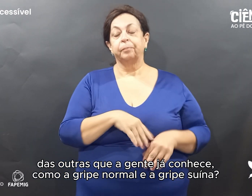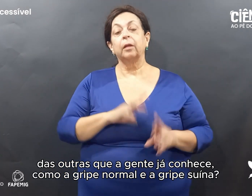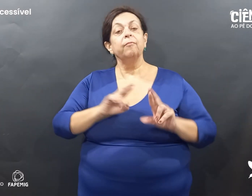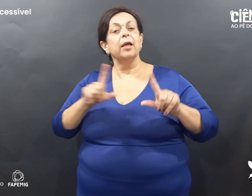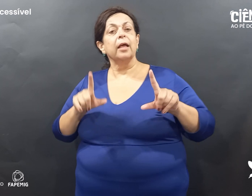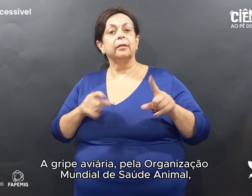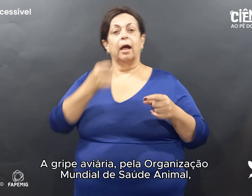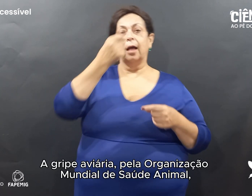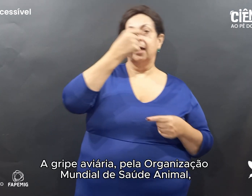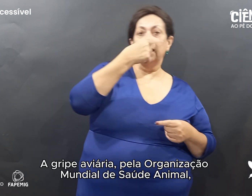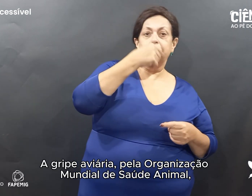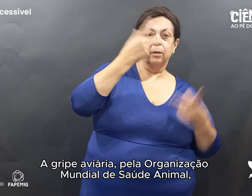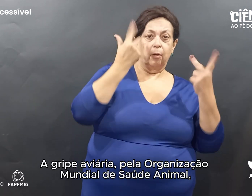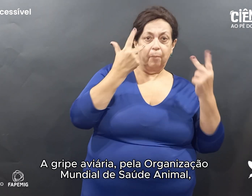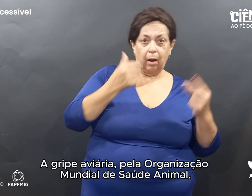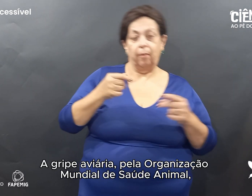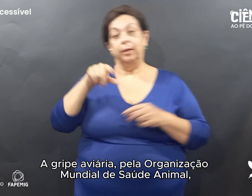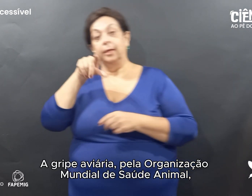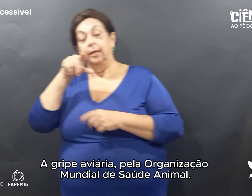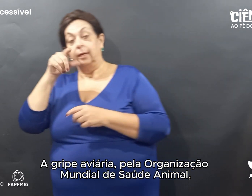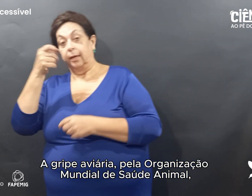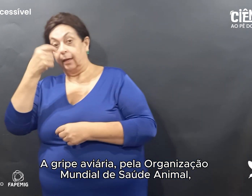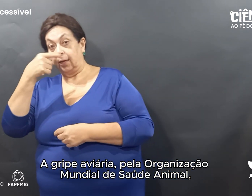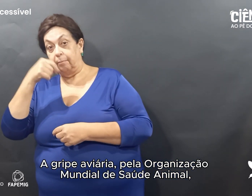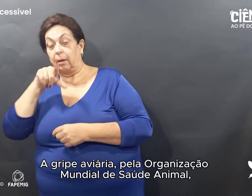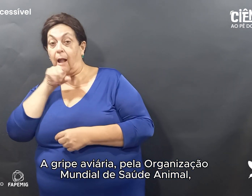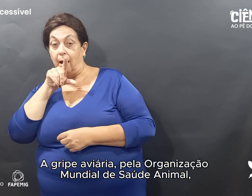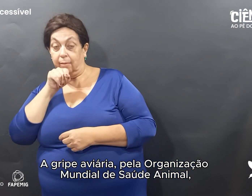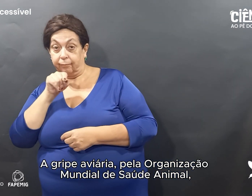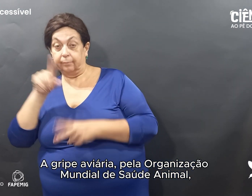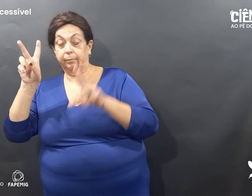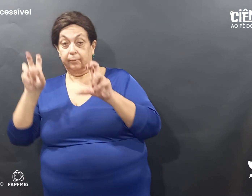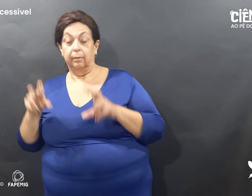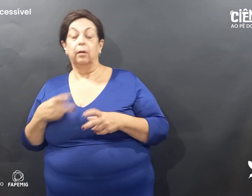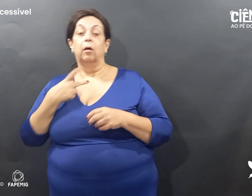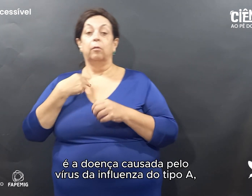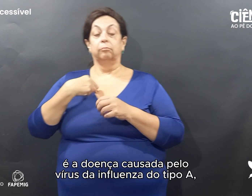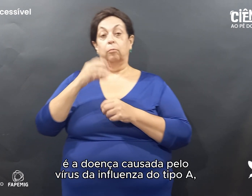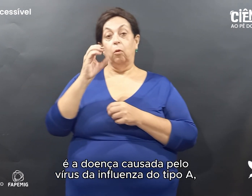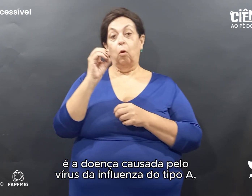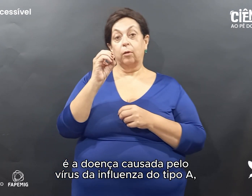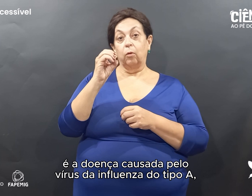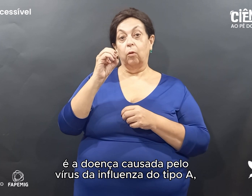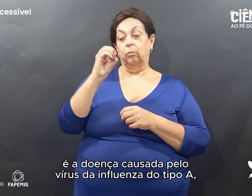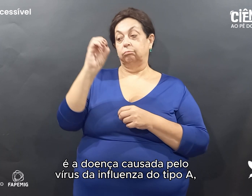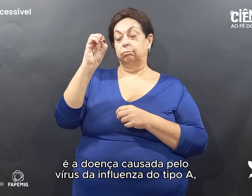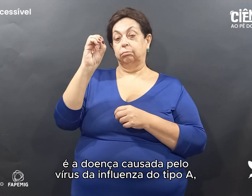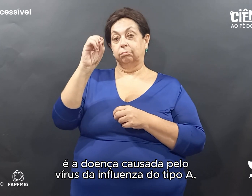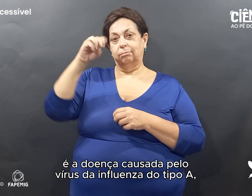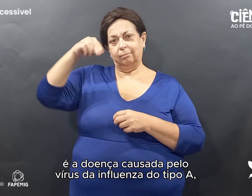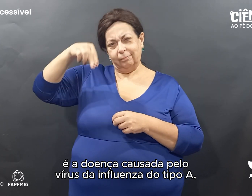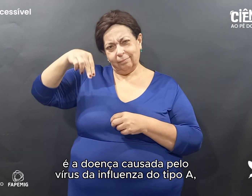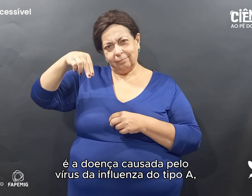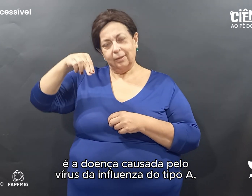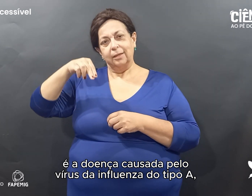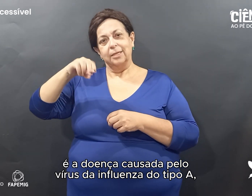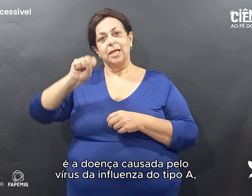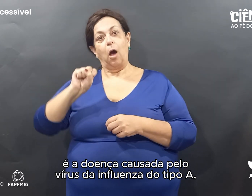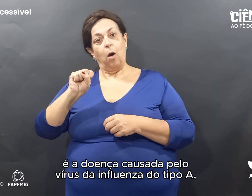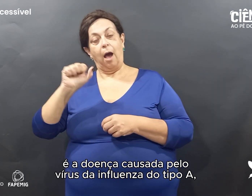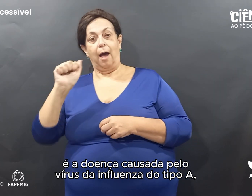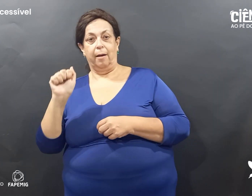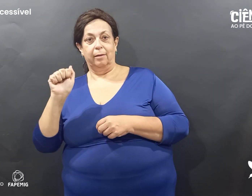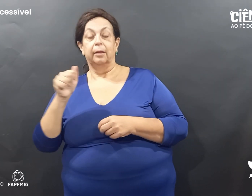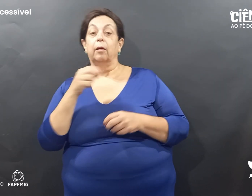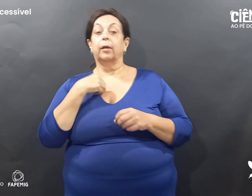gripe suína. Gripe aviária, pela Organização Mundial da Saúde Animal, é a doença causada pelo vírus da influenza do